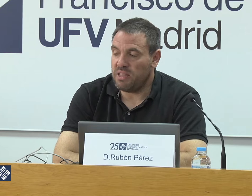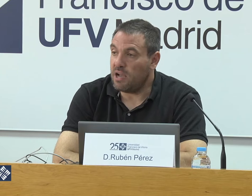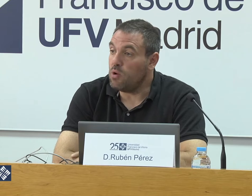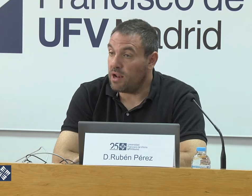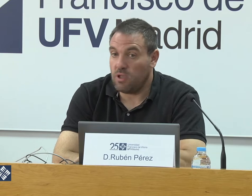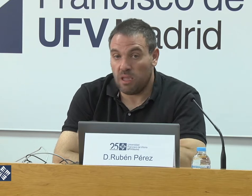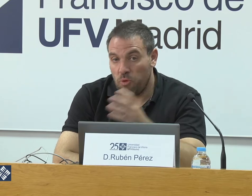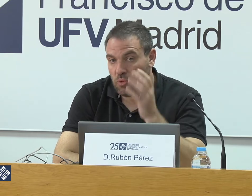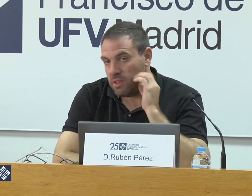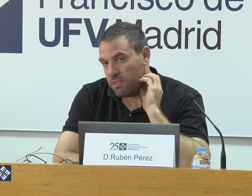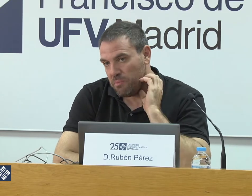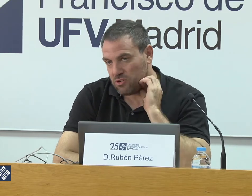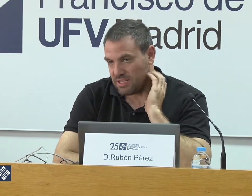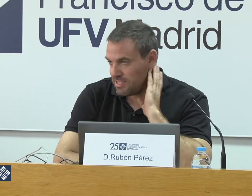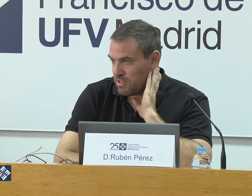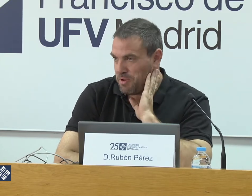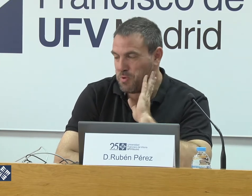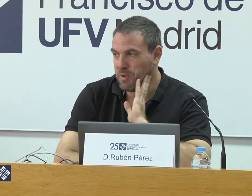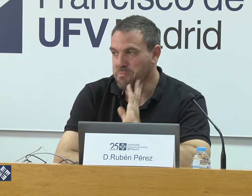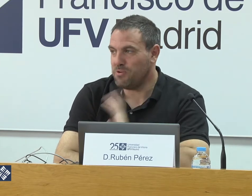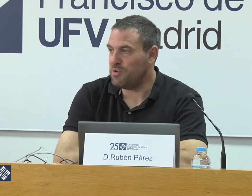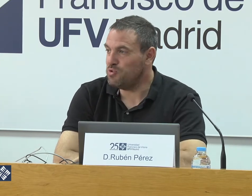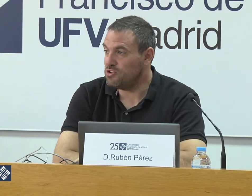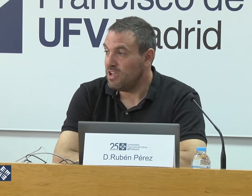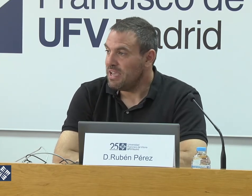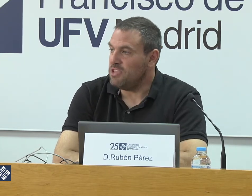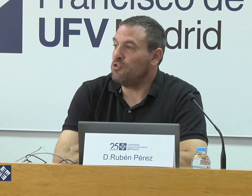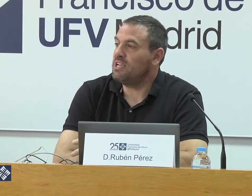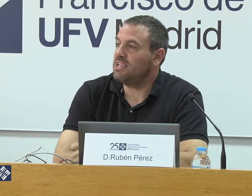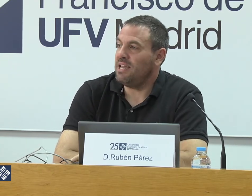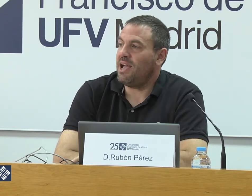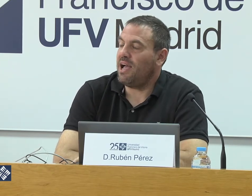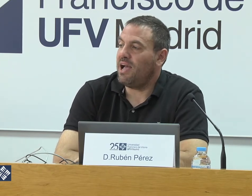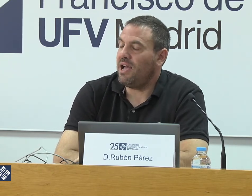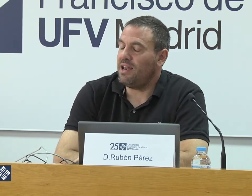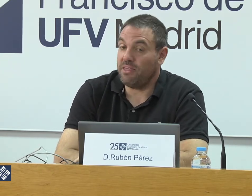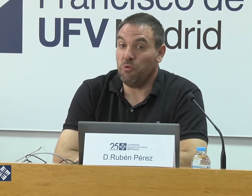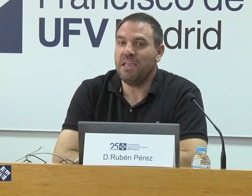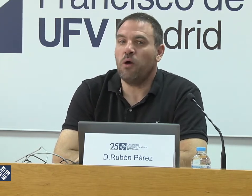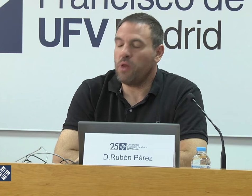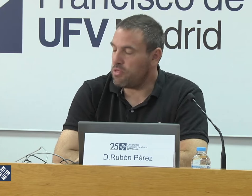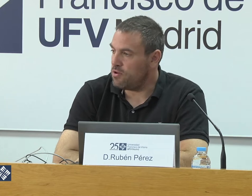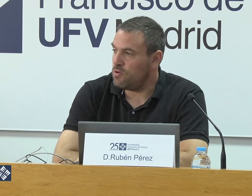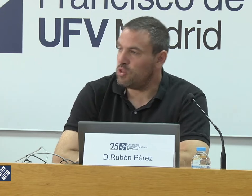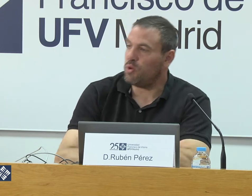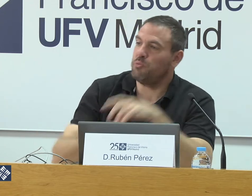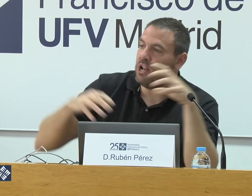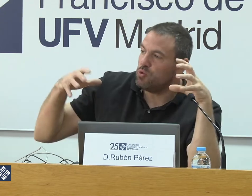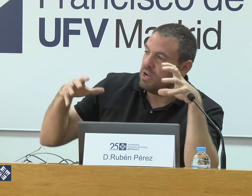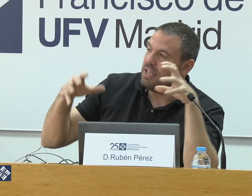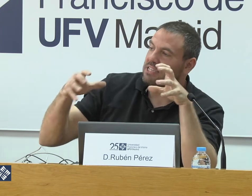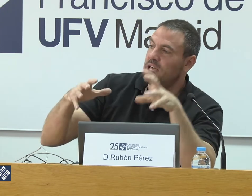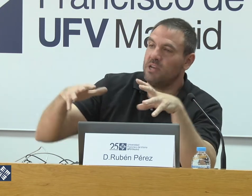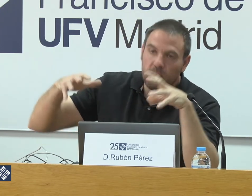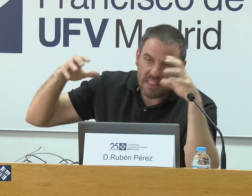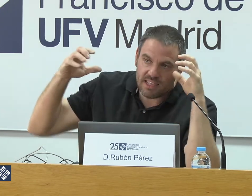más espectacular, ¿no? Y aquí me lo pueden decir personas que han estado también en Juegos Paralímpicos, en muchos, que yo creo que es la ceremonia de inauguración, ¿no? Cuando vas por el